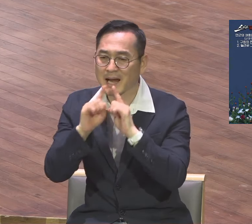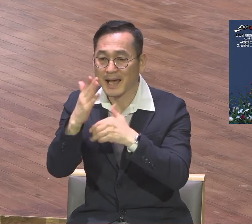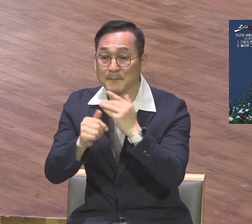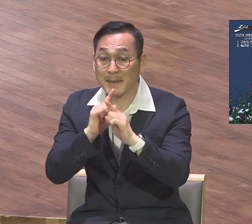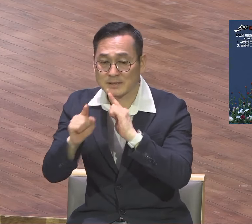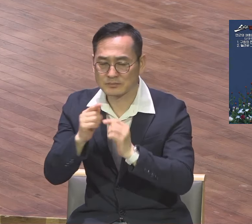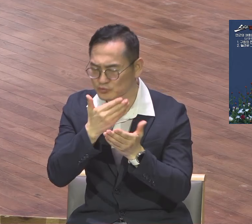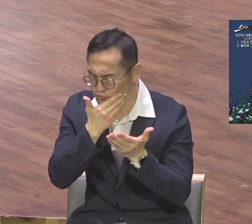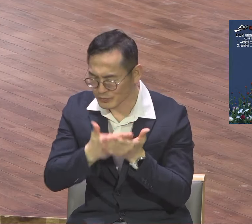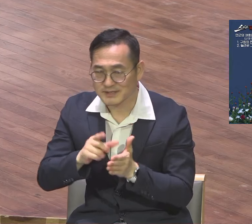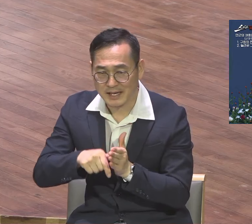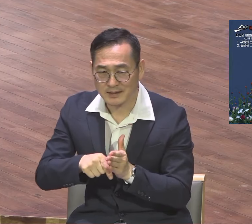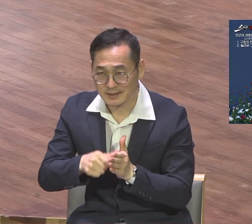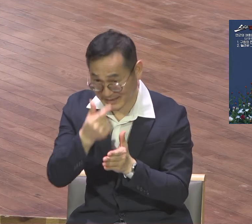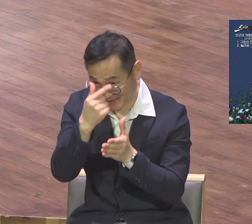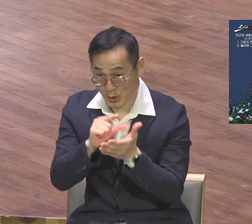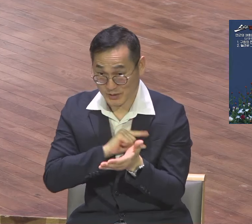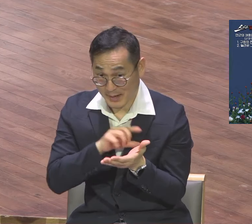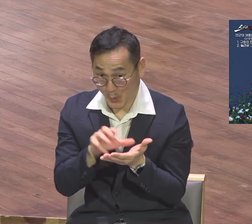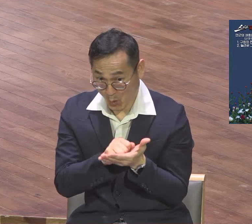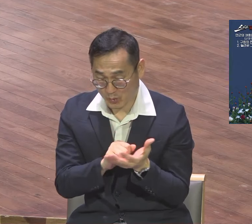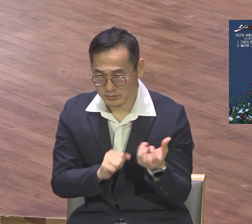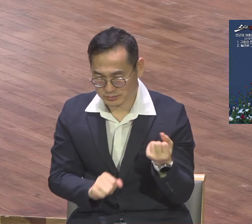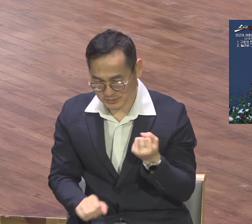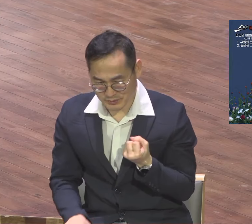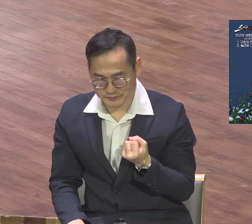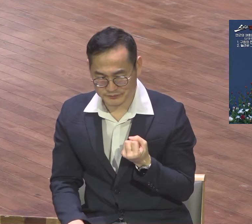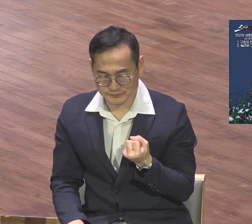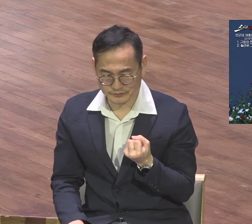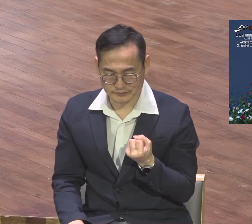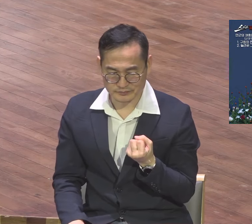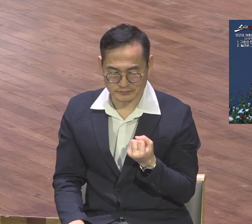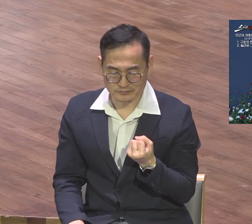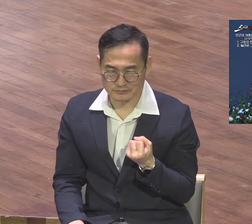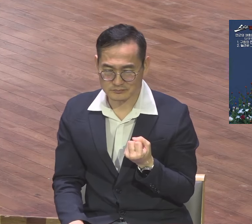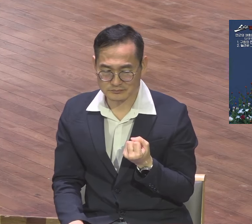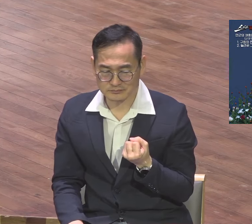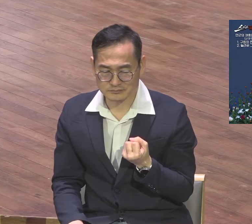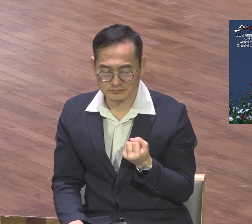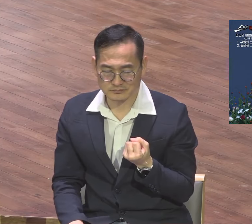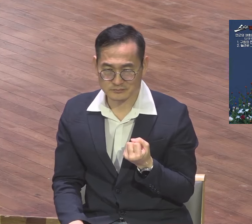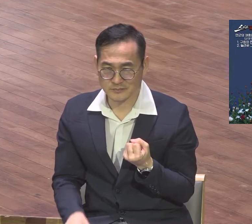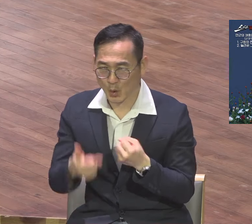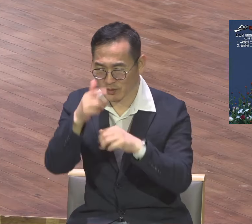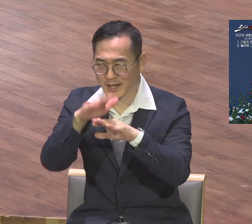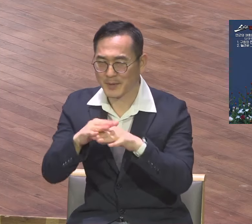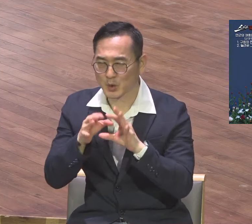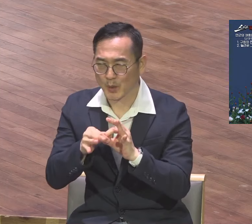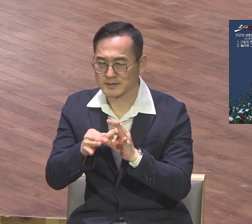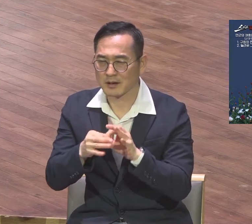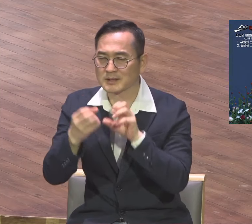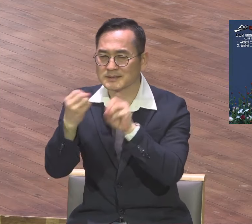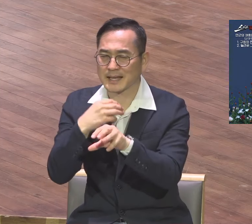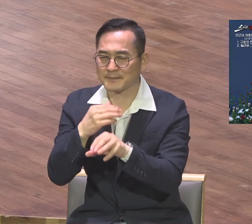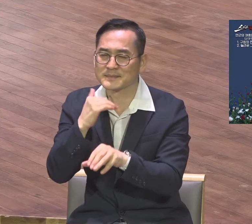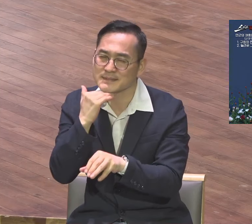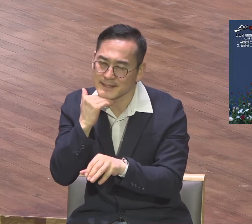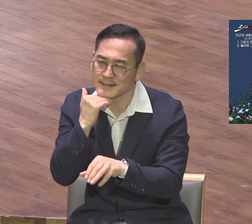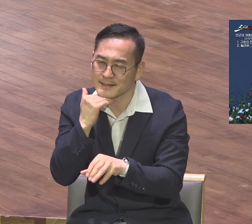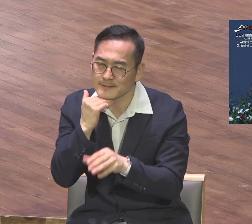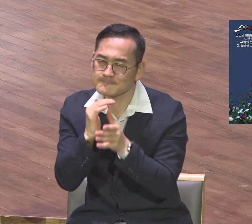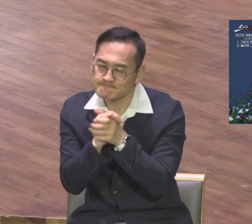여러분 기도 제목 가지고 나오고 이거 할까 저거 할까 양자 태결제 뭘 할까 할 때 하나님 오늘 예배 통해 답을 주시면 답 딱 주신다니까